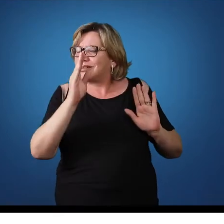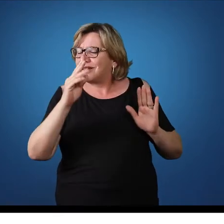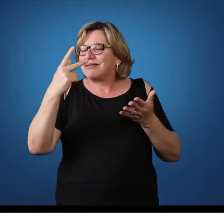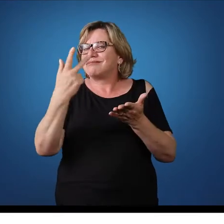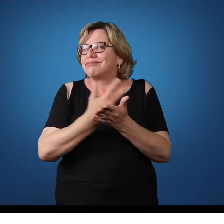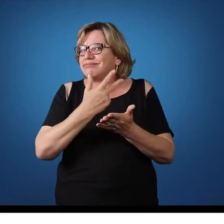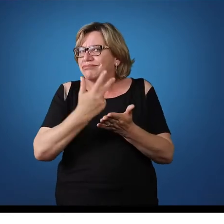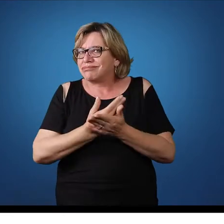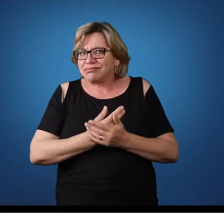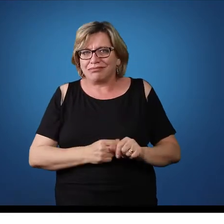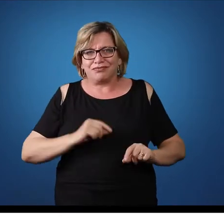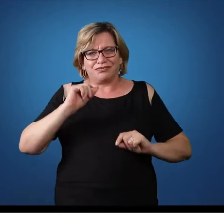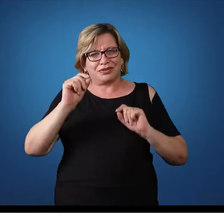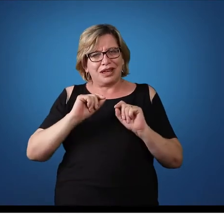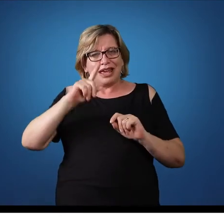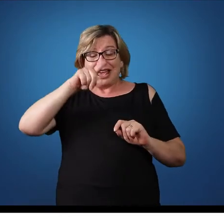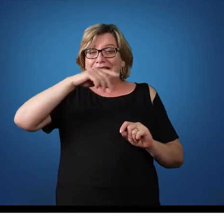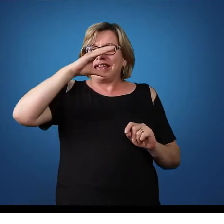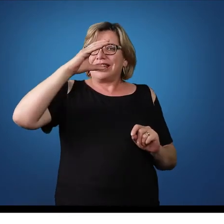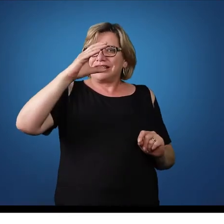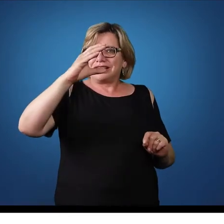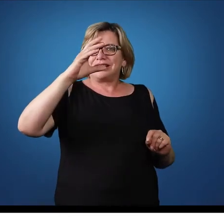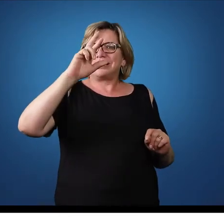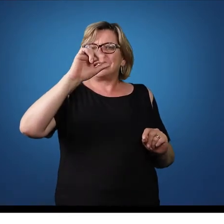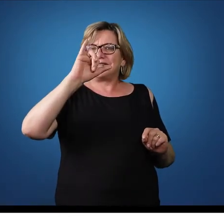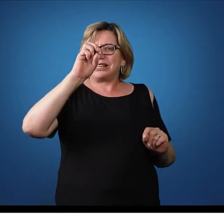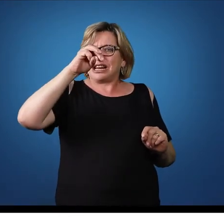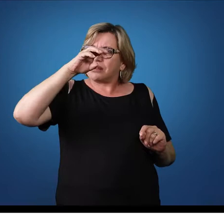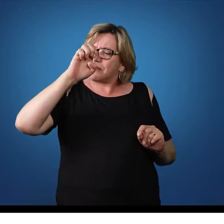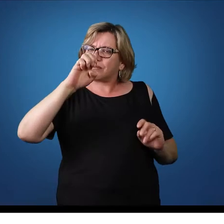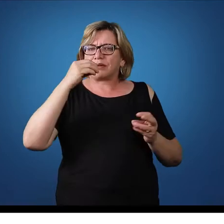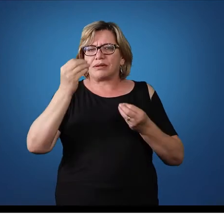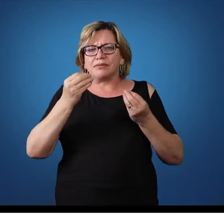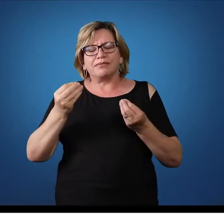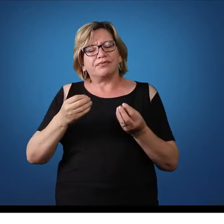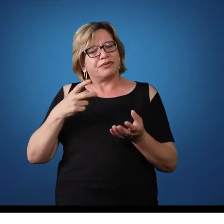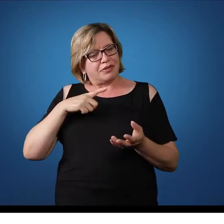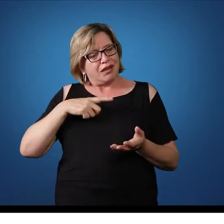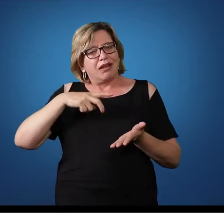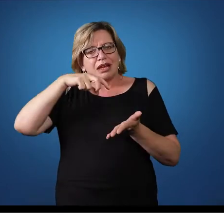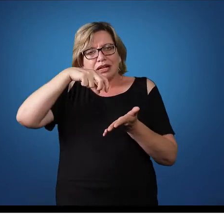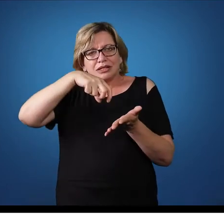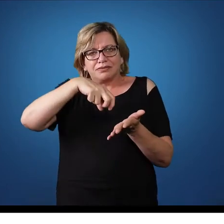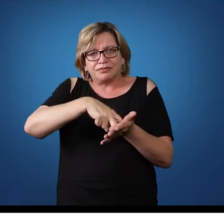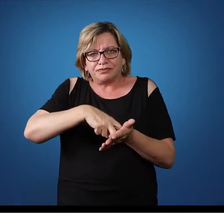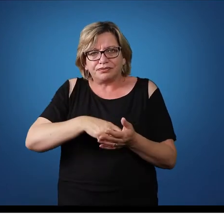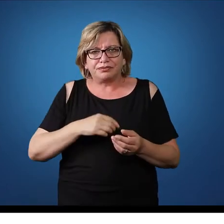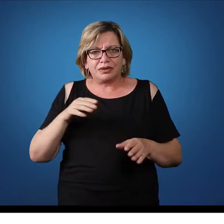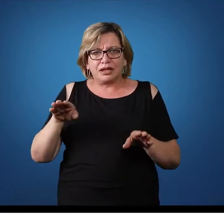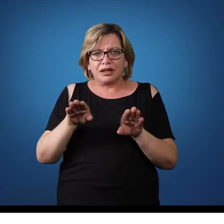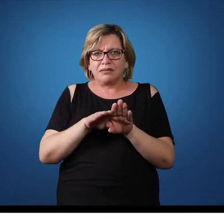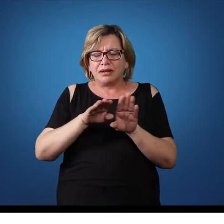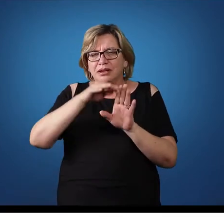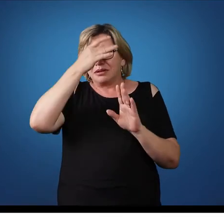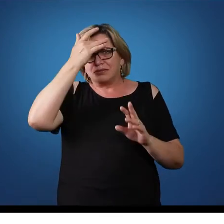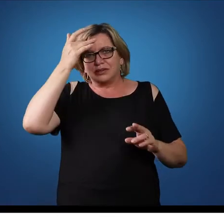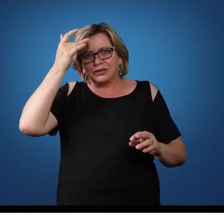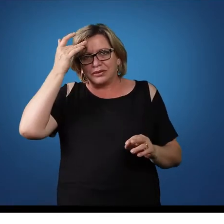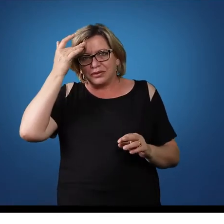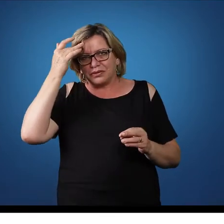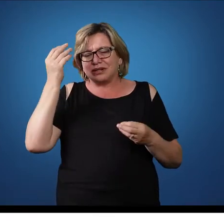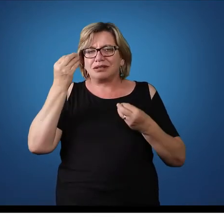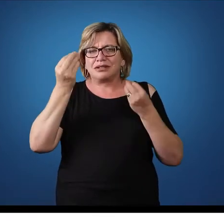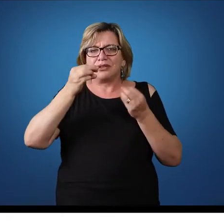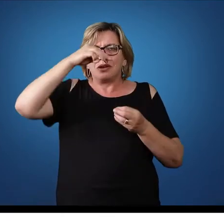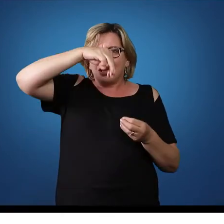crime previsto legalmente, com penas, sanções previstas legalmente. E procuradores, o Ministério Público se